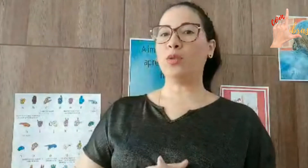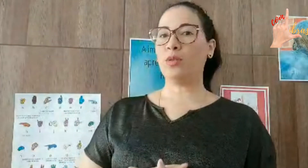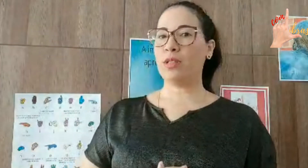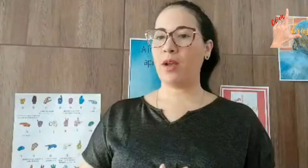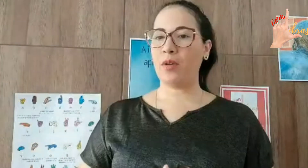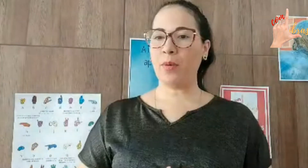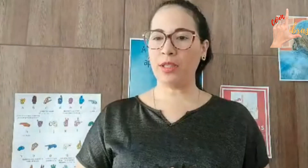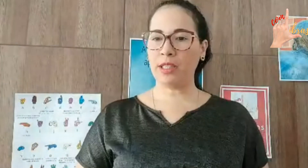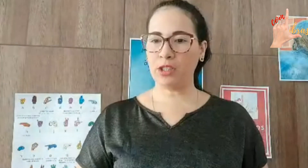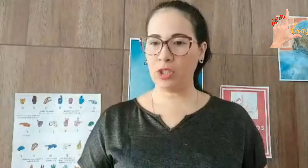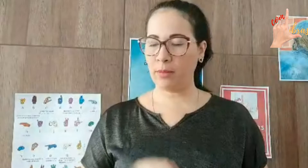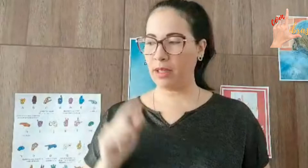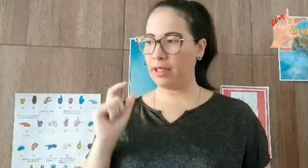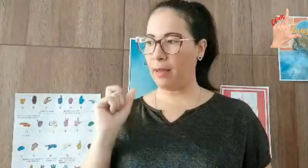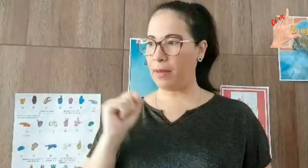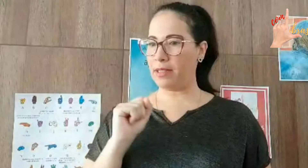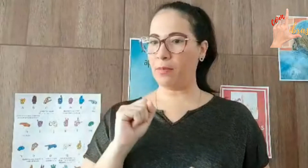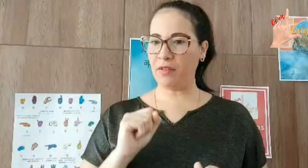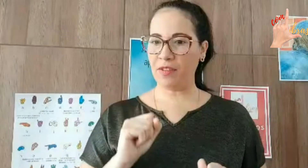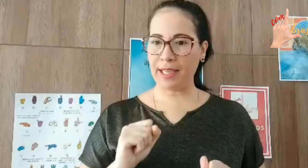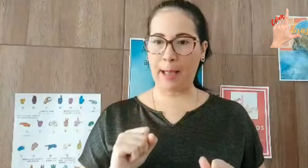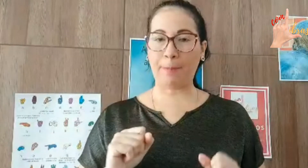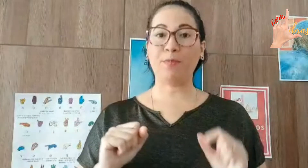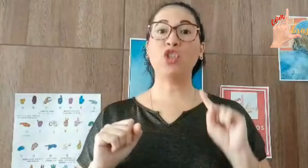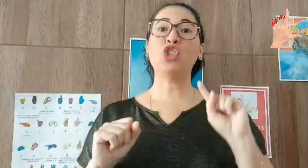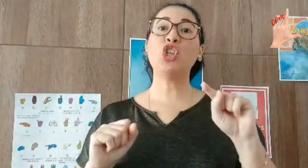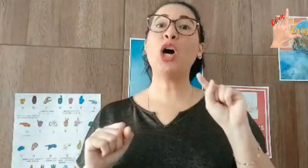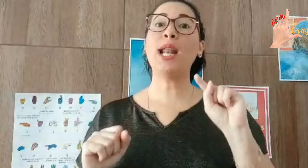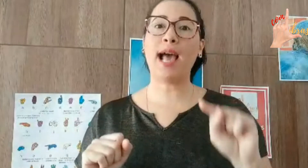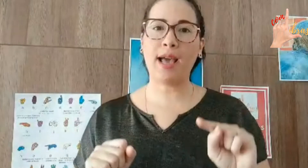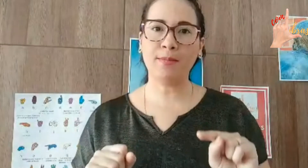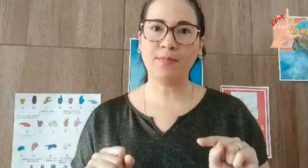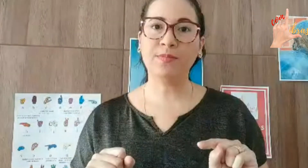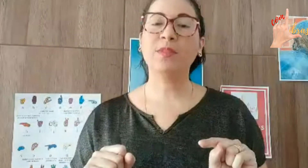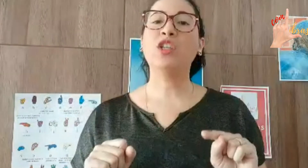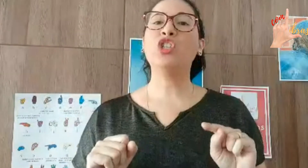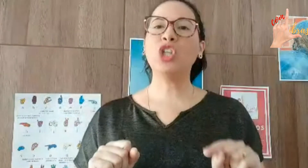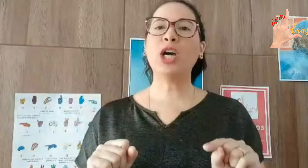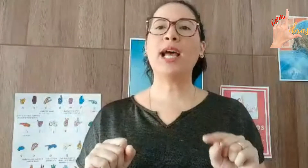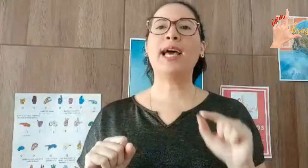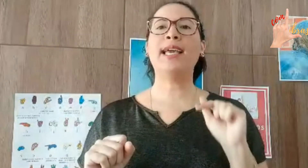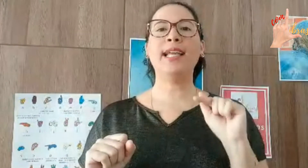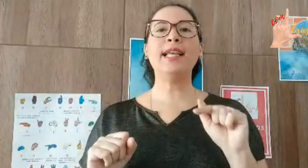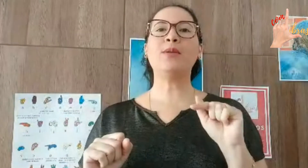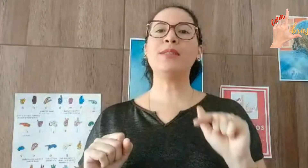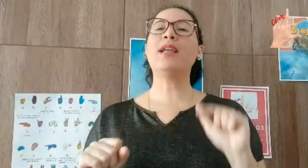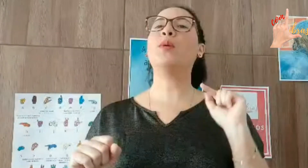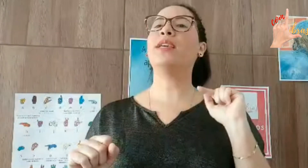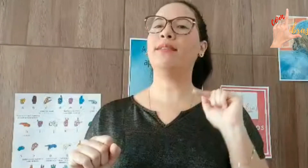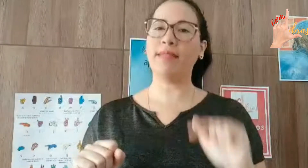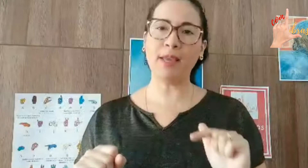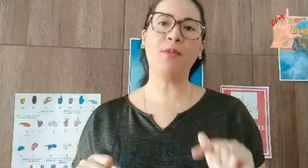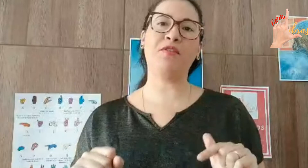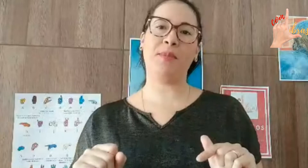Outro sinal importante também que dá para exemplificar, chorar. Chorar, ele é um sinal que tem